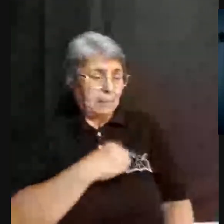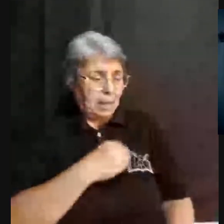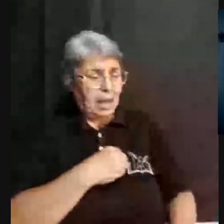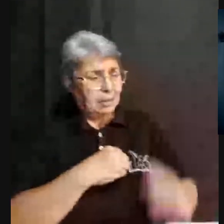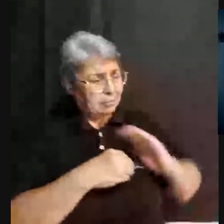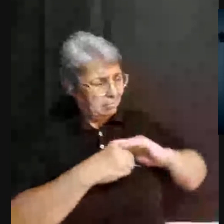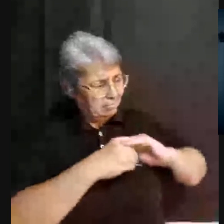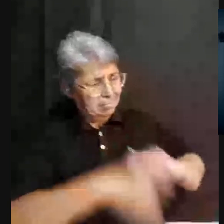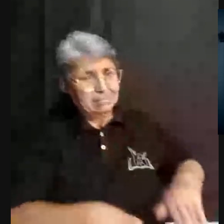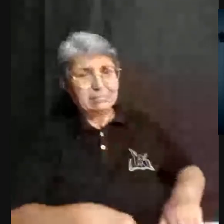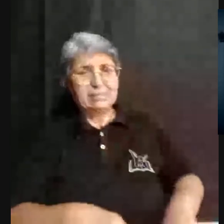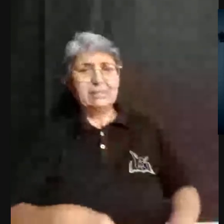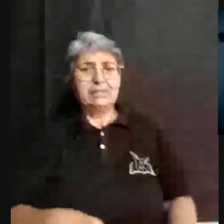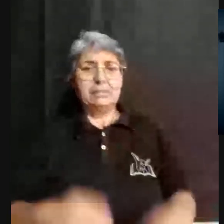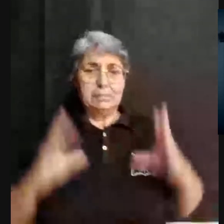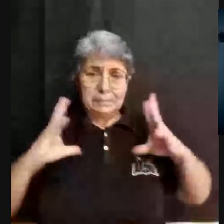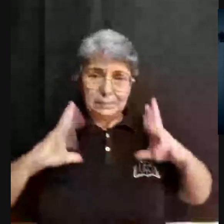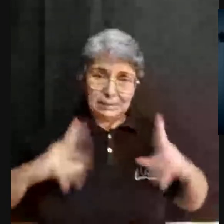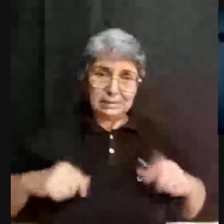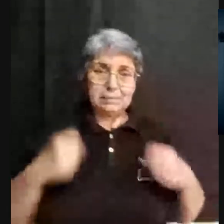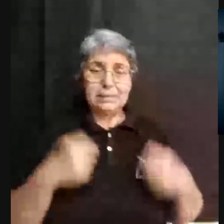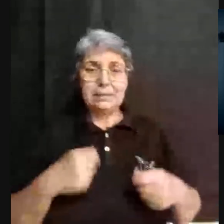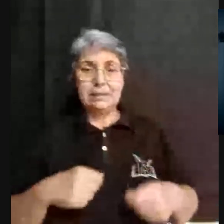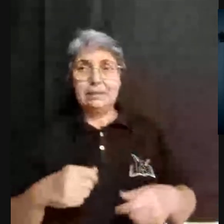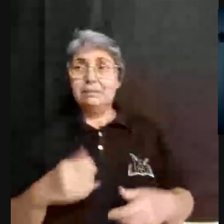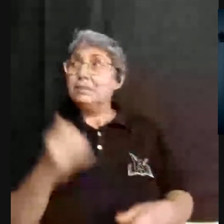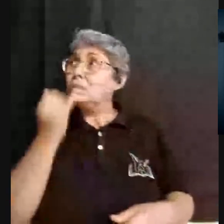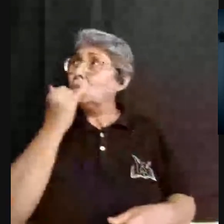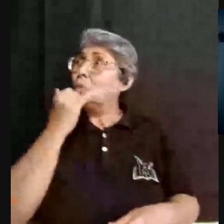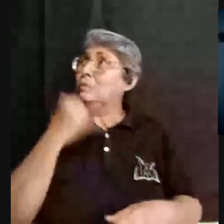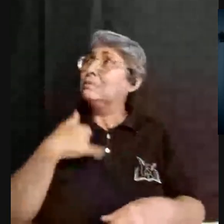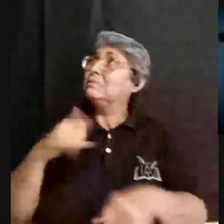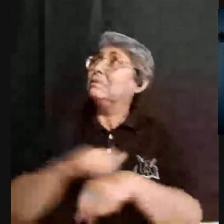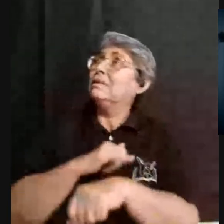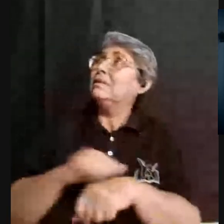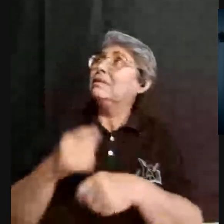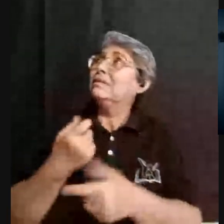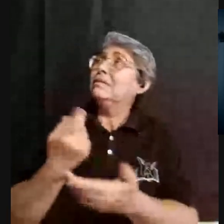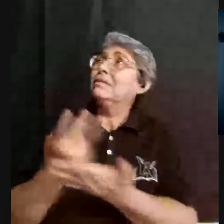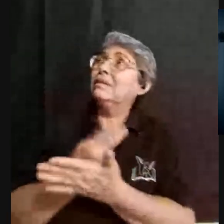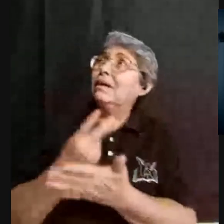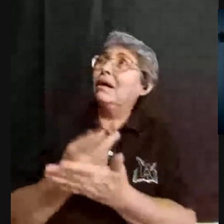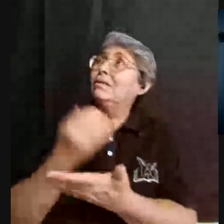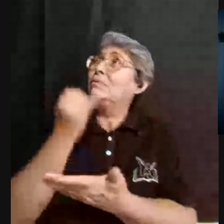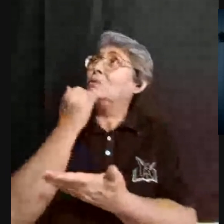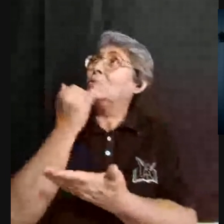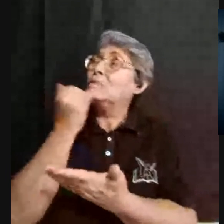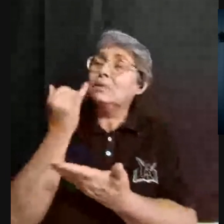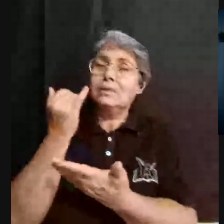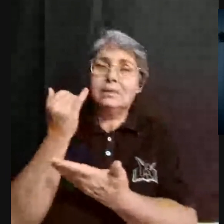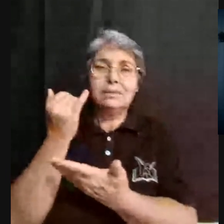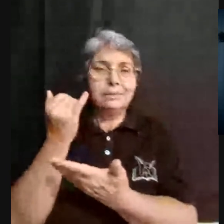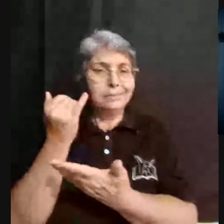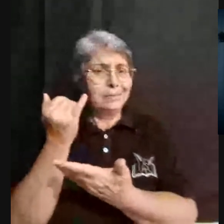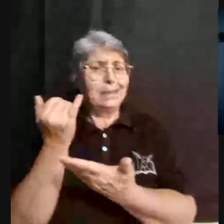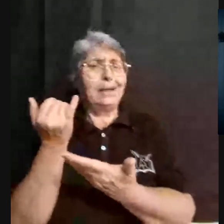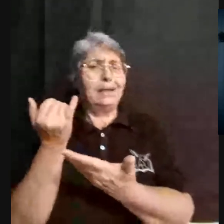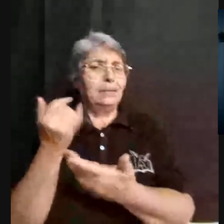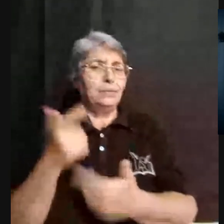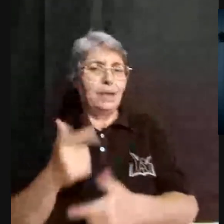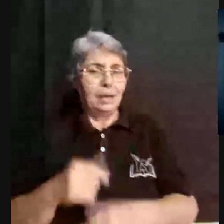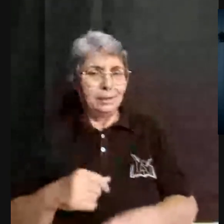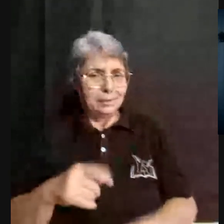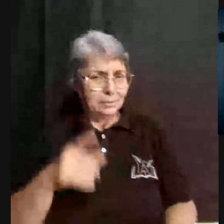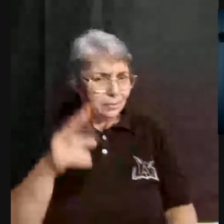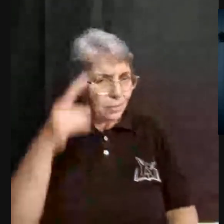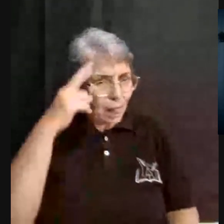relação a ter falhado para com Deus. Como, por exemplo, aconteceu com o rei Davi.